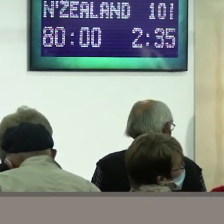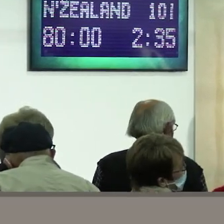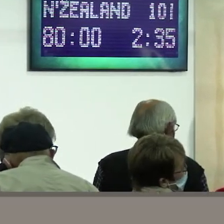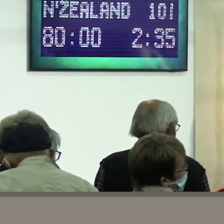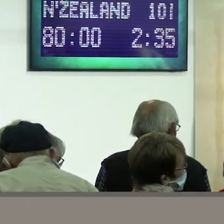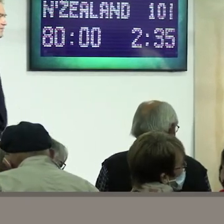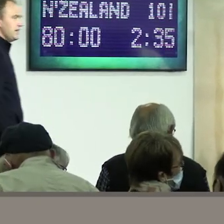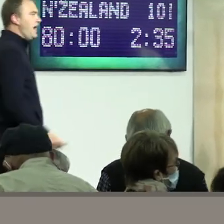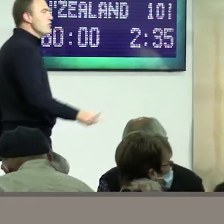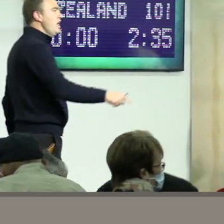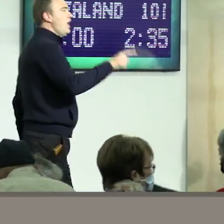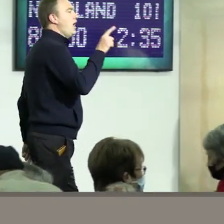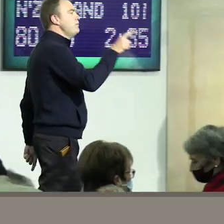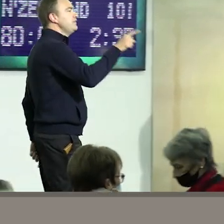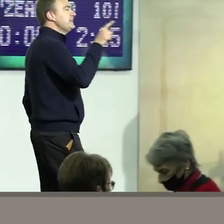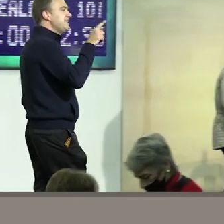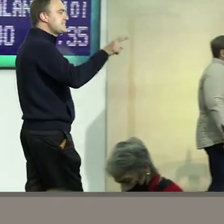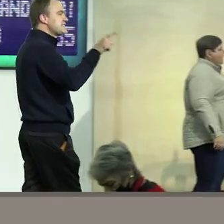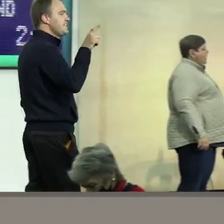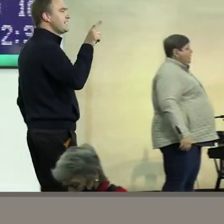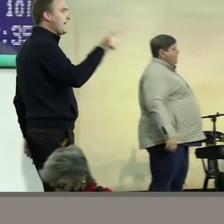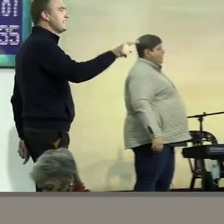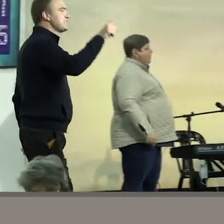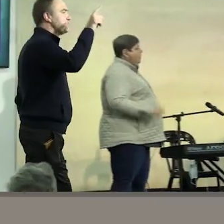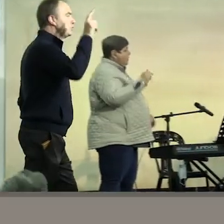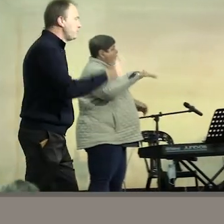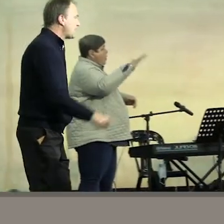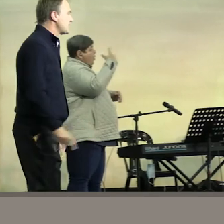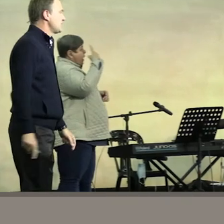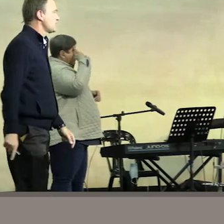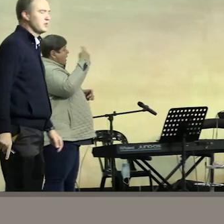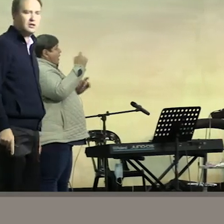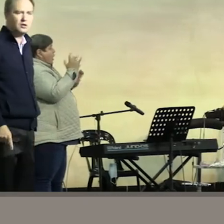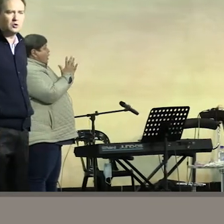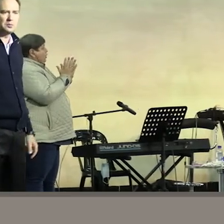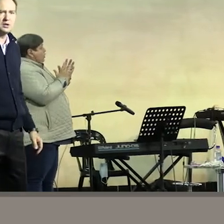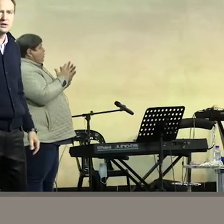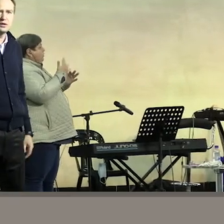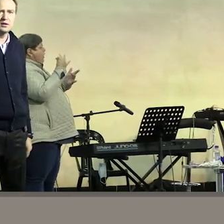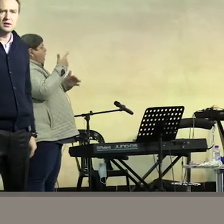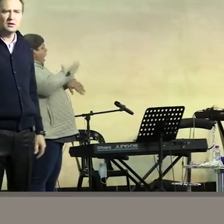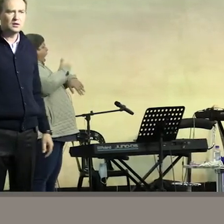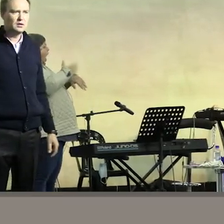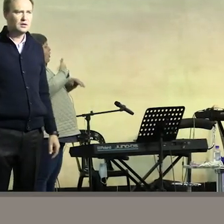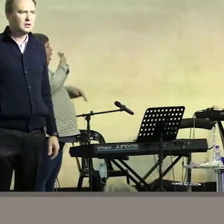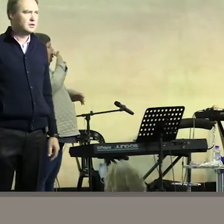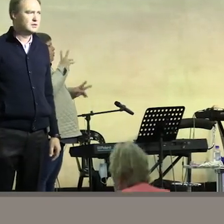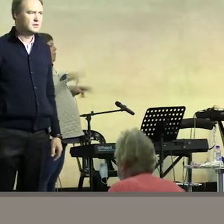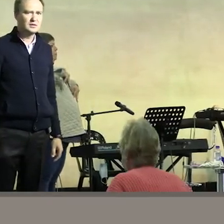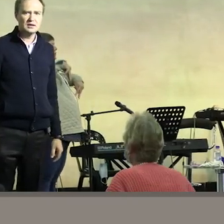sit. Nou, almal wat Jesus leer ken het as 'n volwassene, staan gou op.